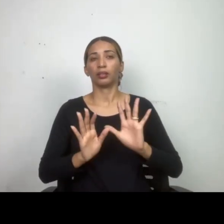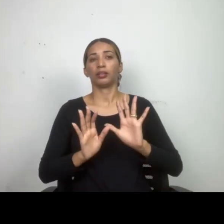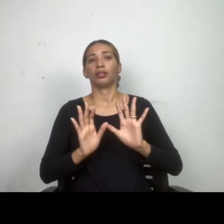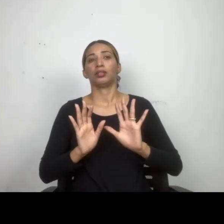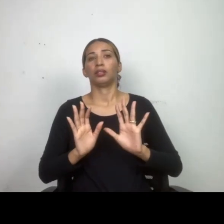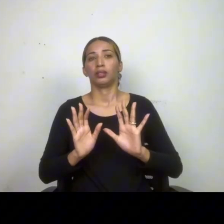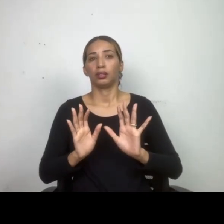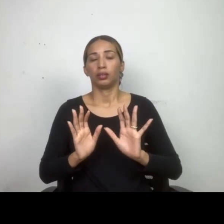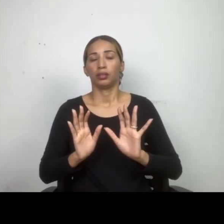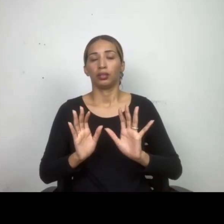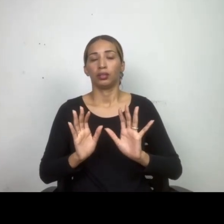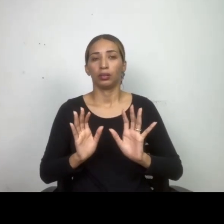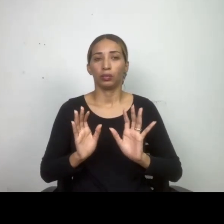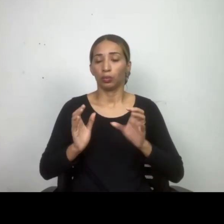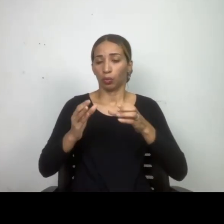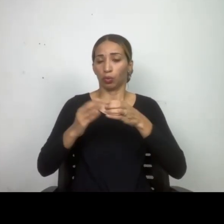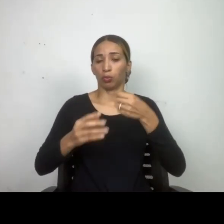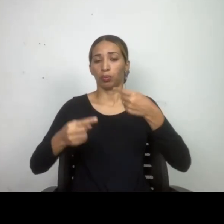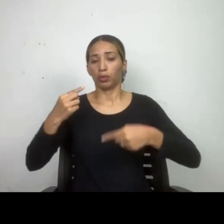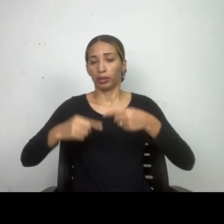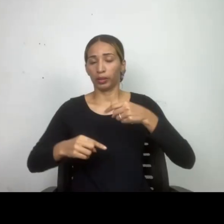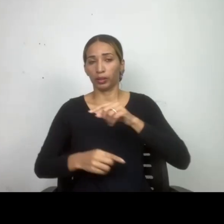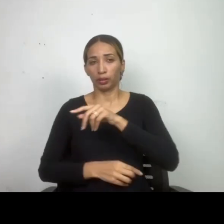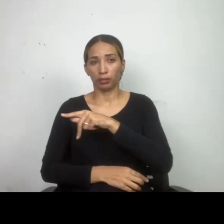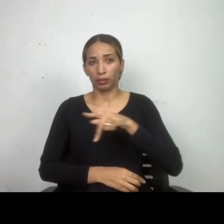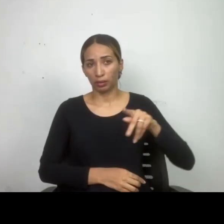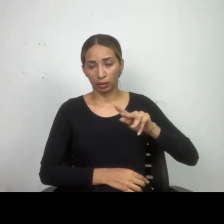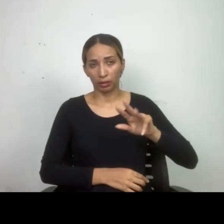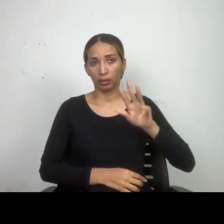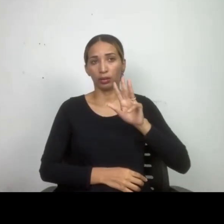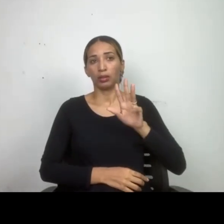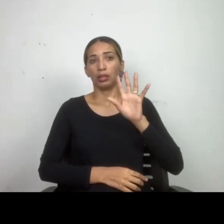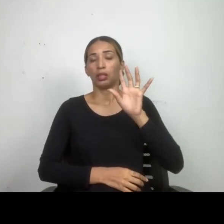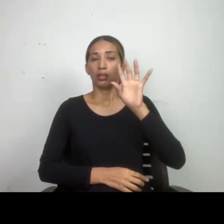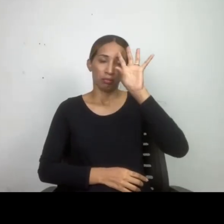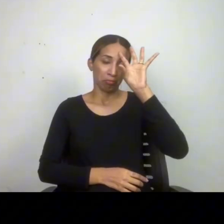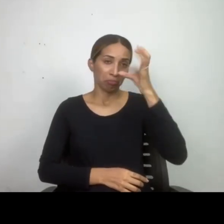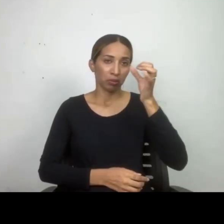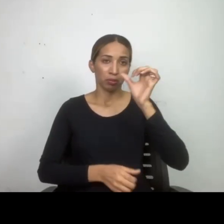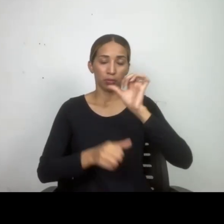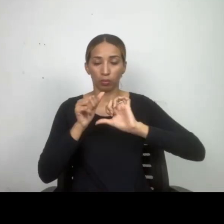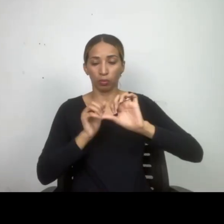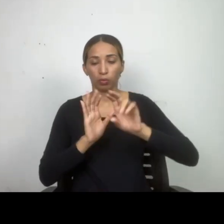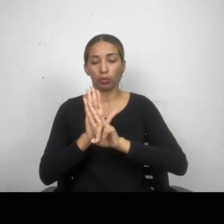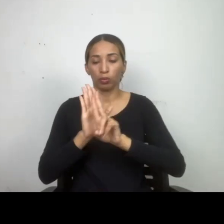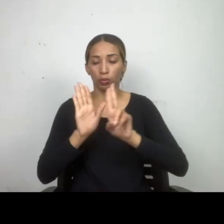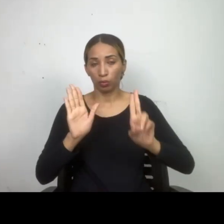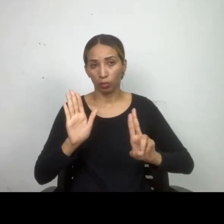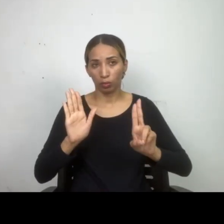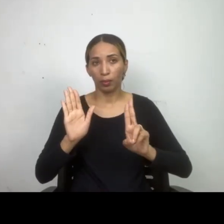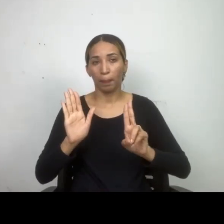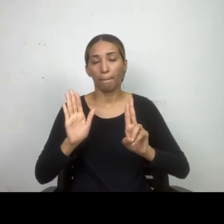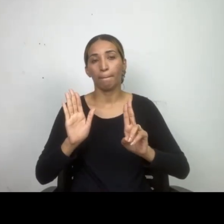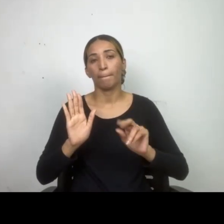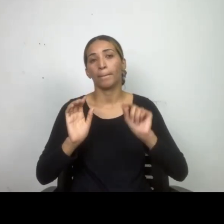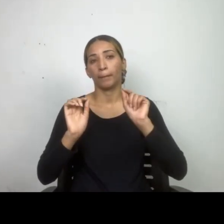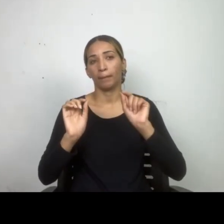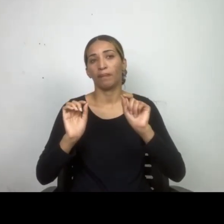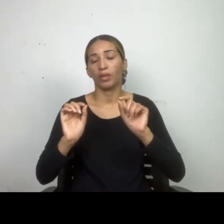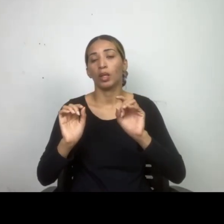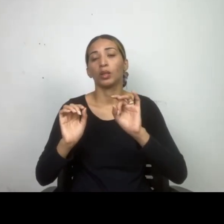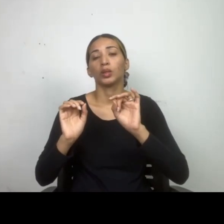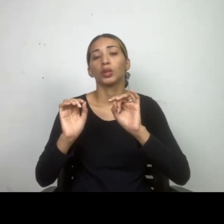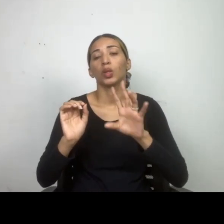governo recua, ele muda o nome desse departamento, de departamento, né, de apoio a comunidades